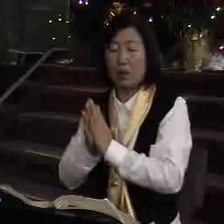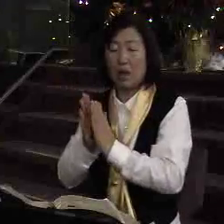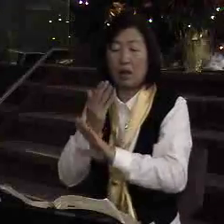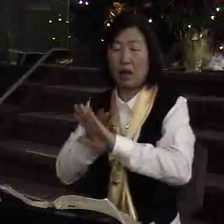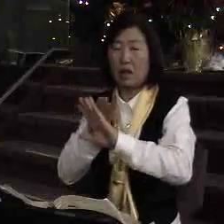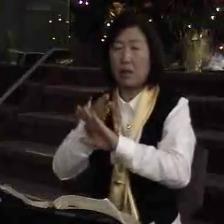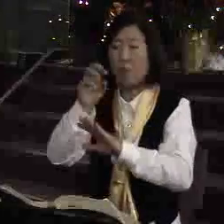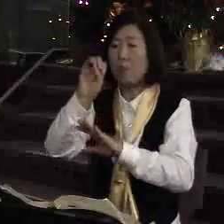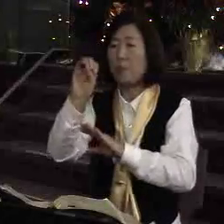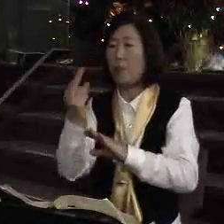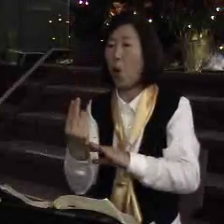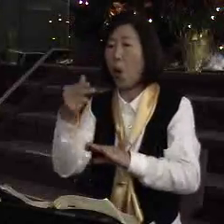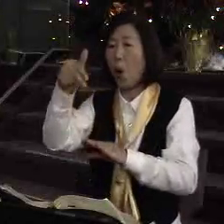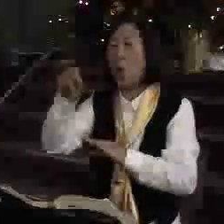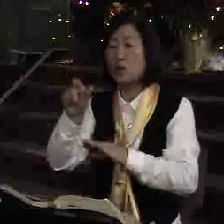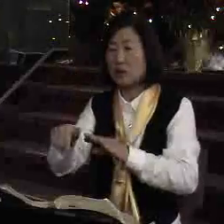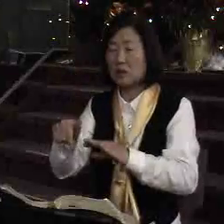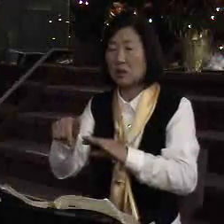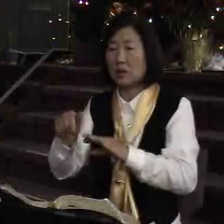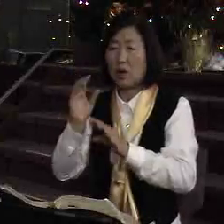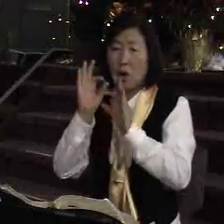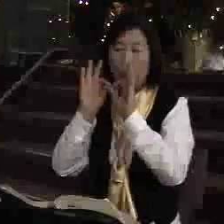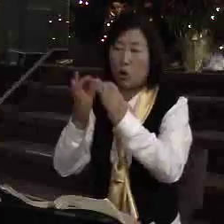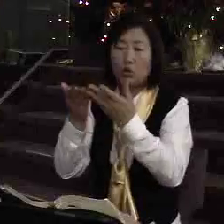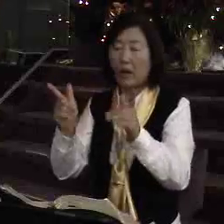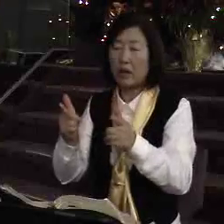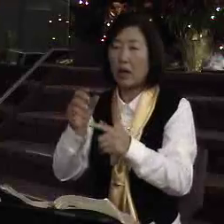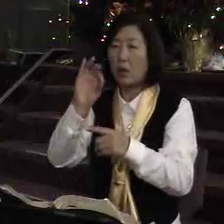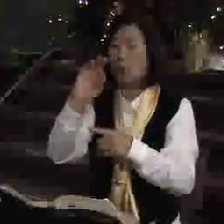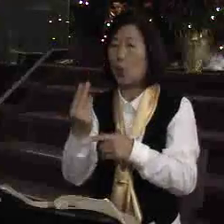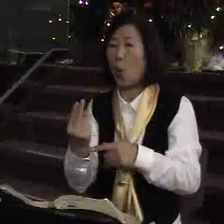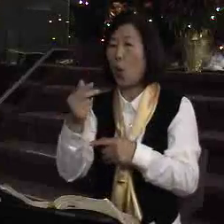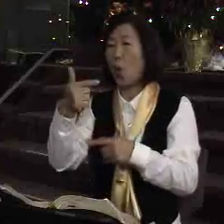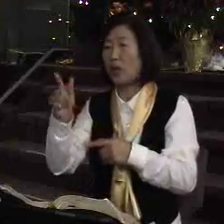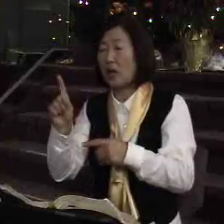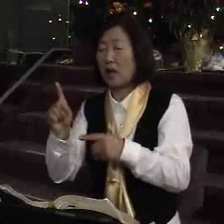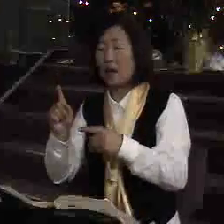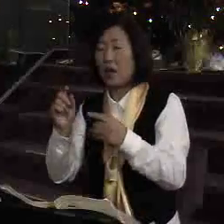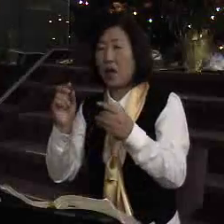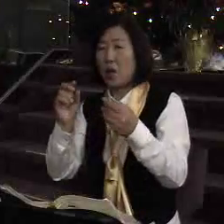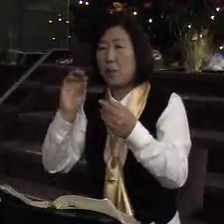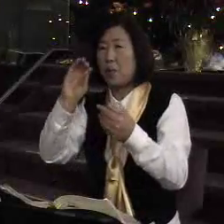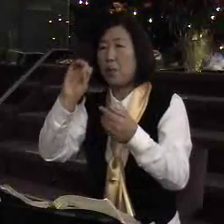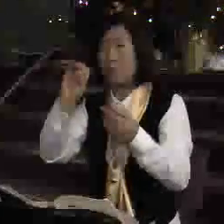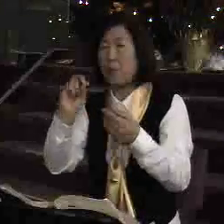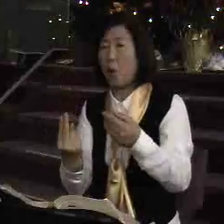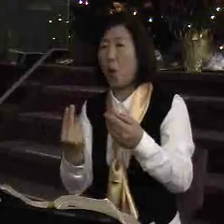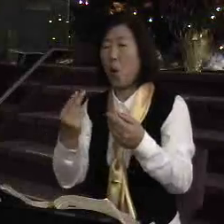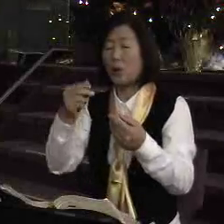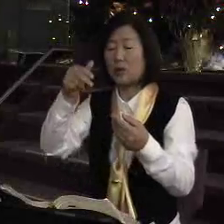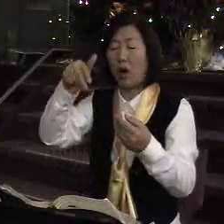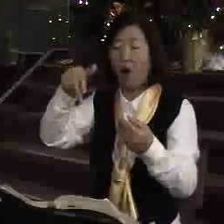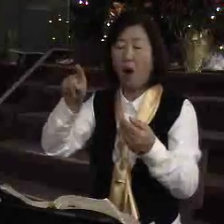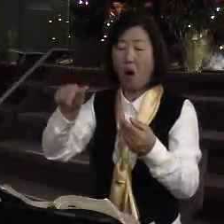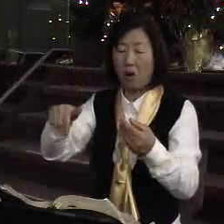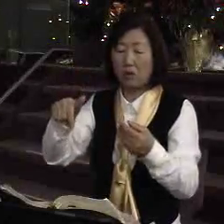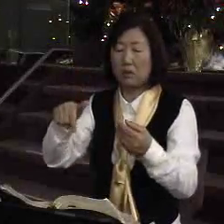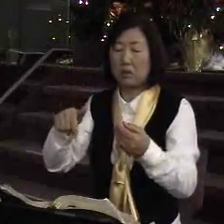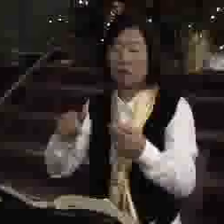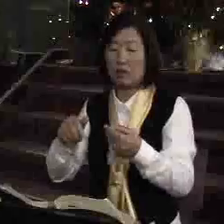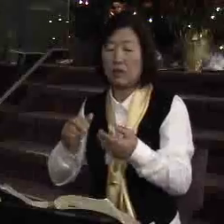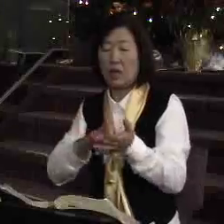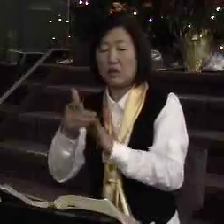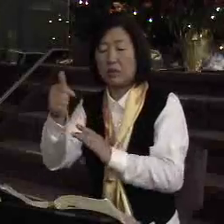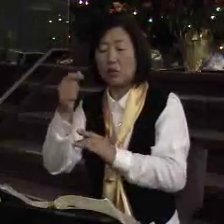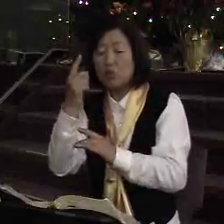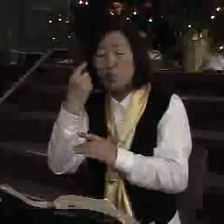보여주겠다. 요나의 표적 외에는, 사흘 만에 부활하시는 표적 외에는 안 보여주시겠다고 말씀하시는 이유가 예수님이